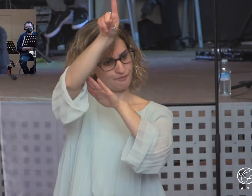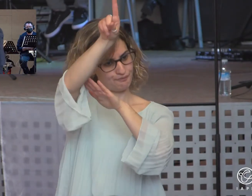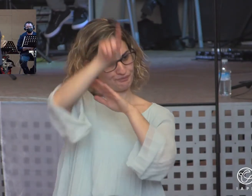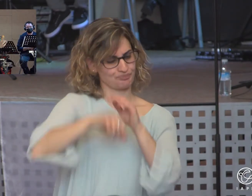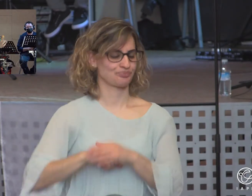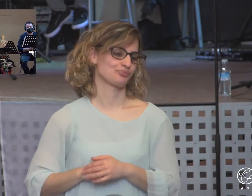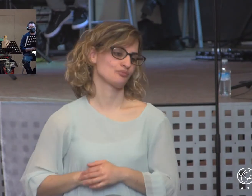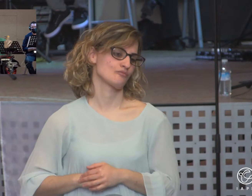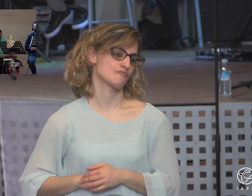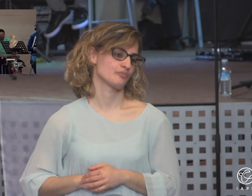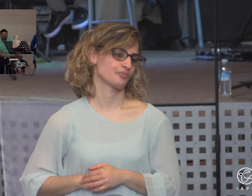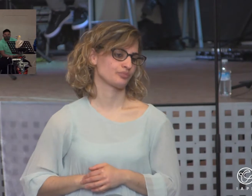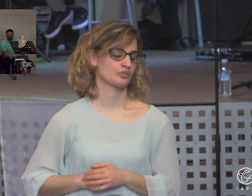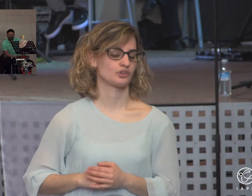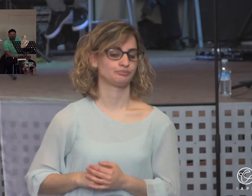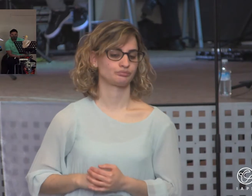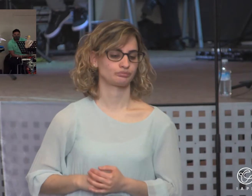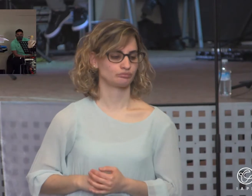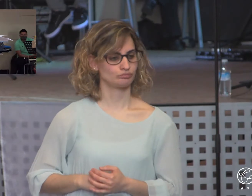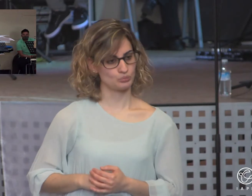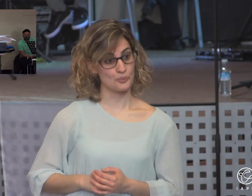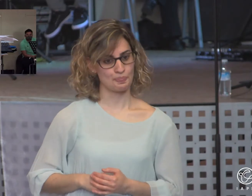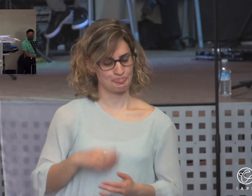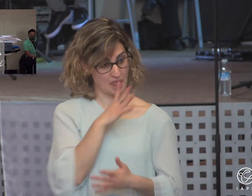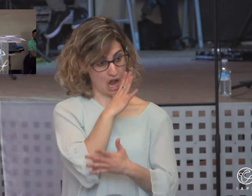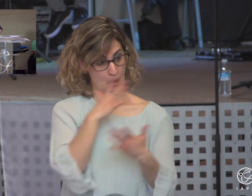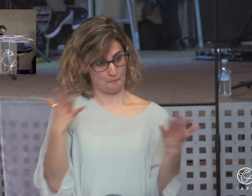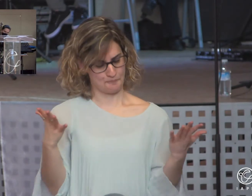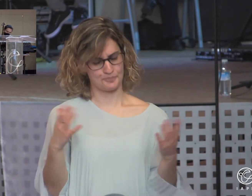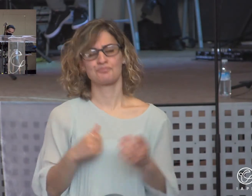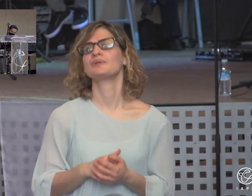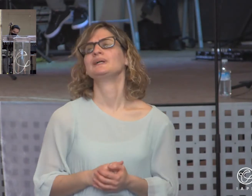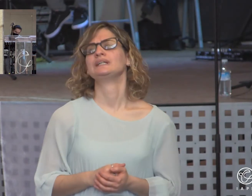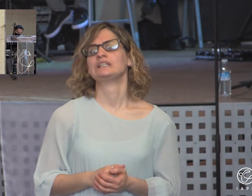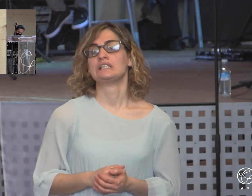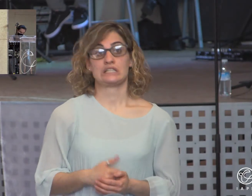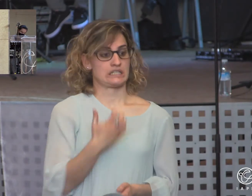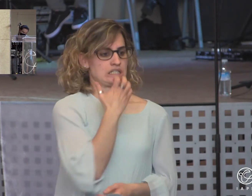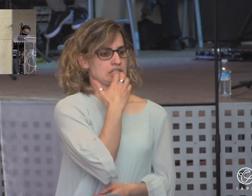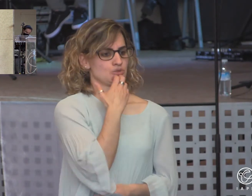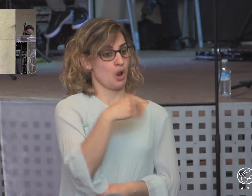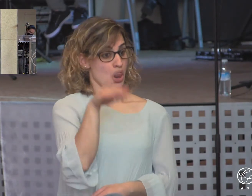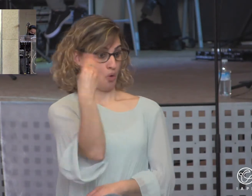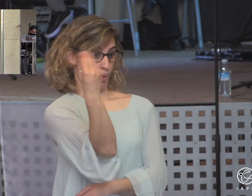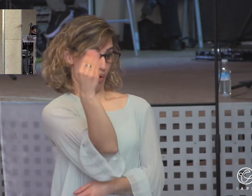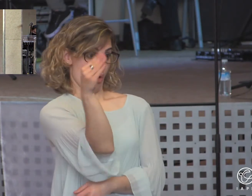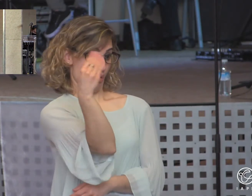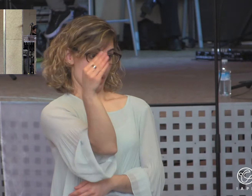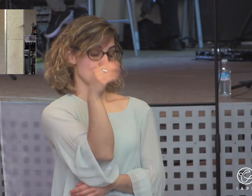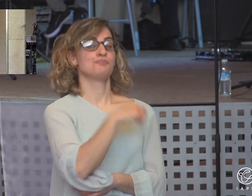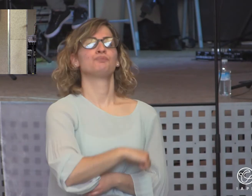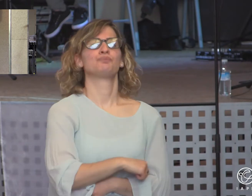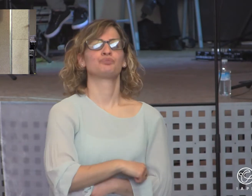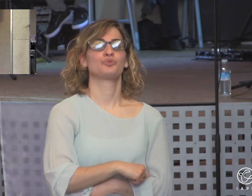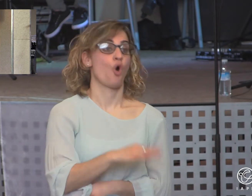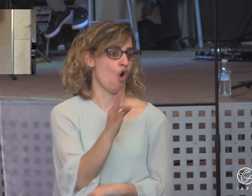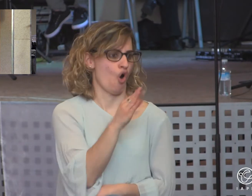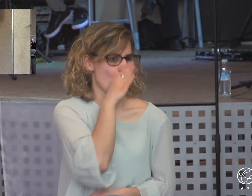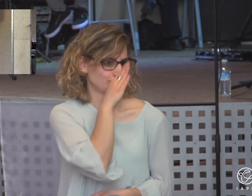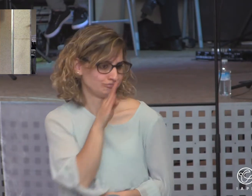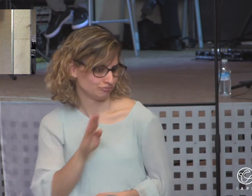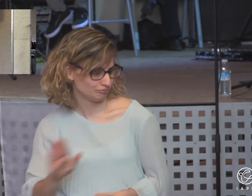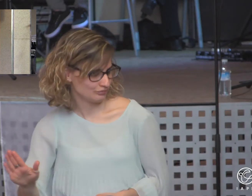en un futuro, joven, adolescente, los niños, si en un futuro queréis